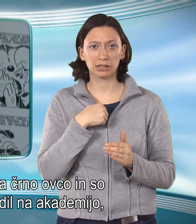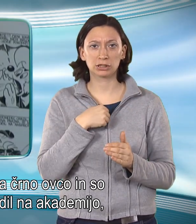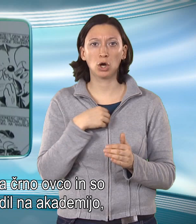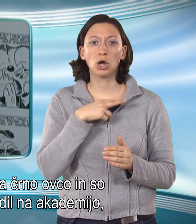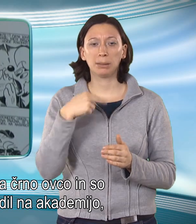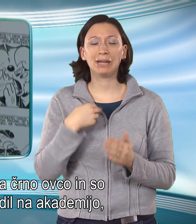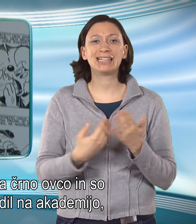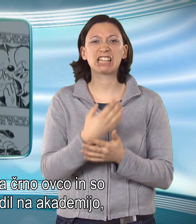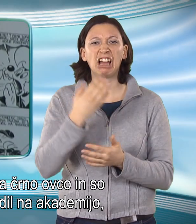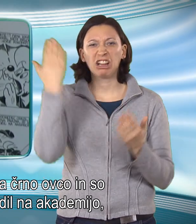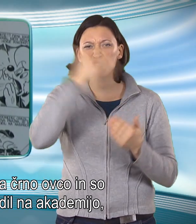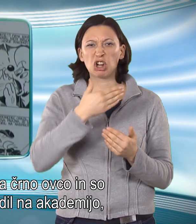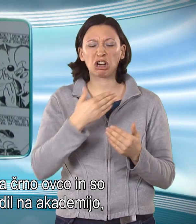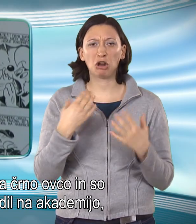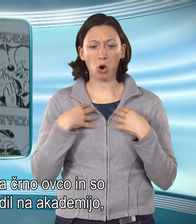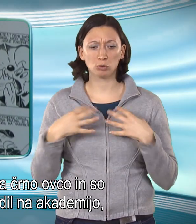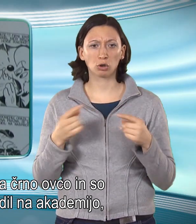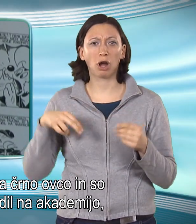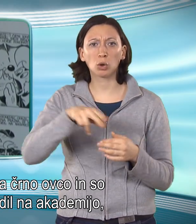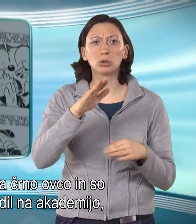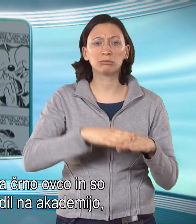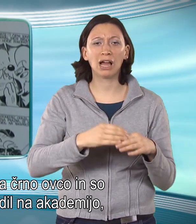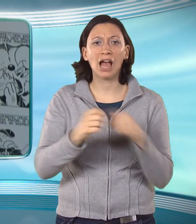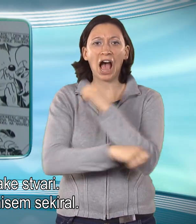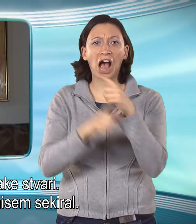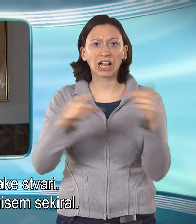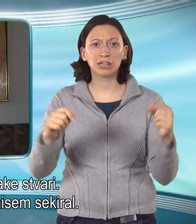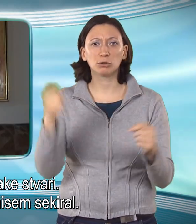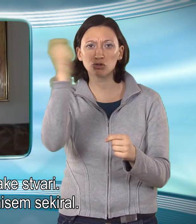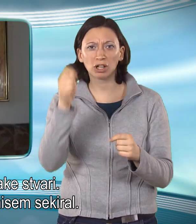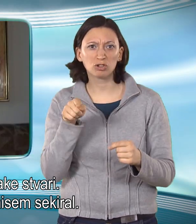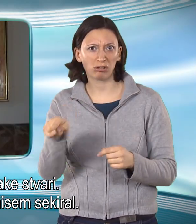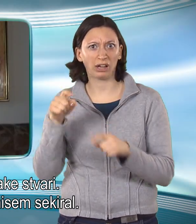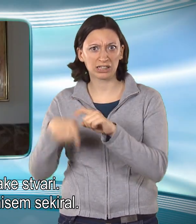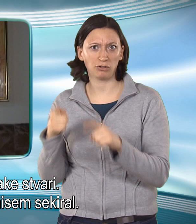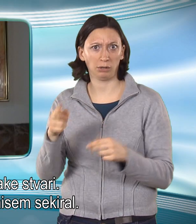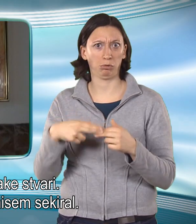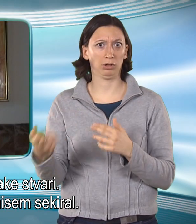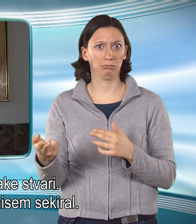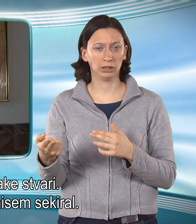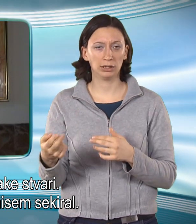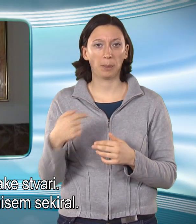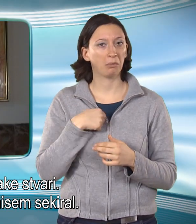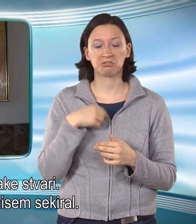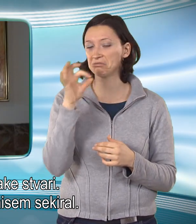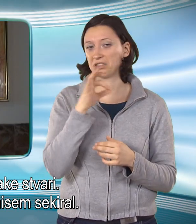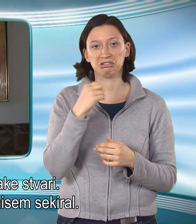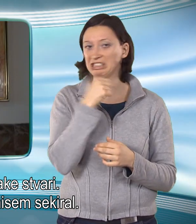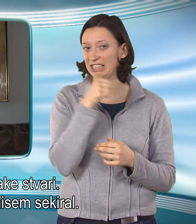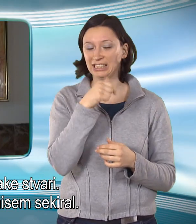črno ovco, so rekli, kaj hodim na akademijo, če rišem take stvari, potem ne. Ampak jaz se nisem sekiral, jaz sem že